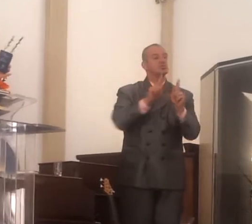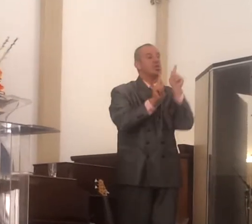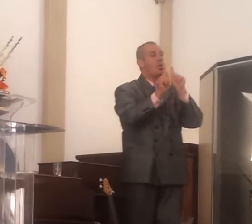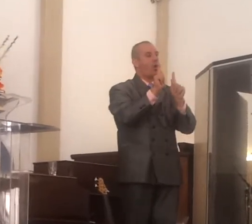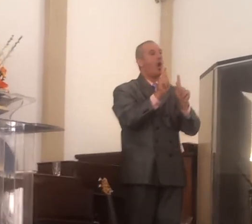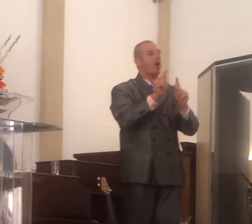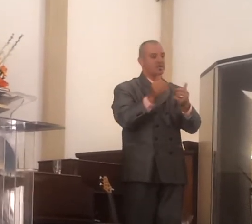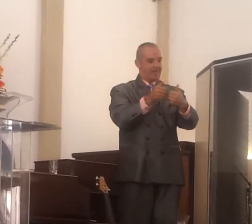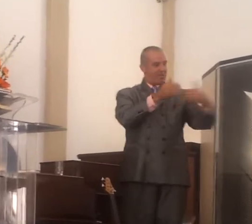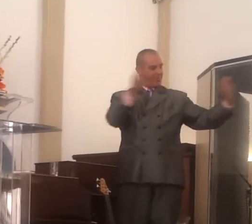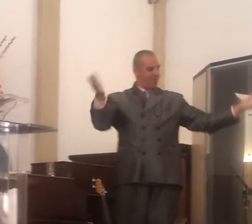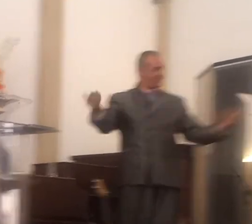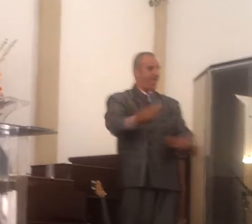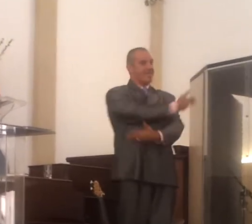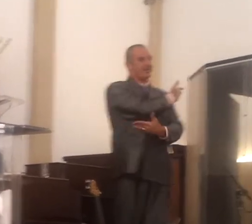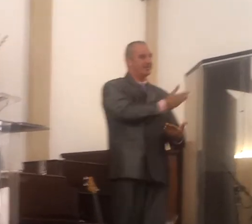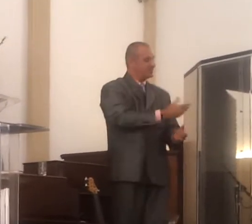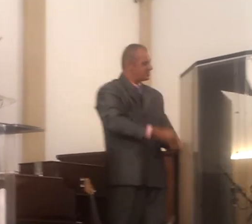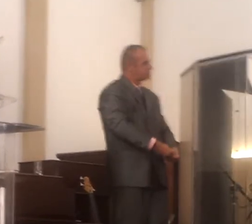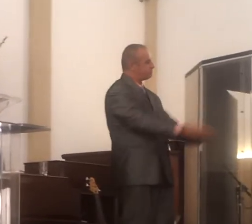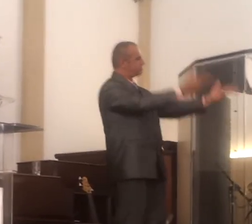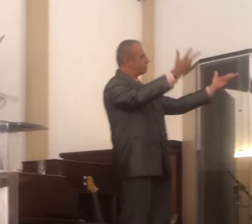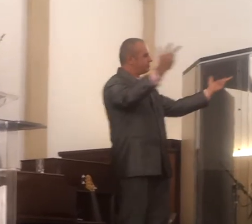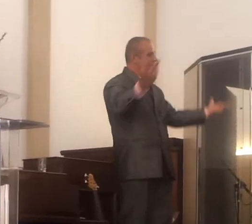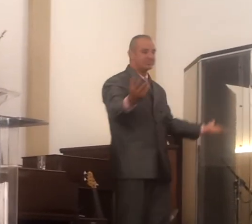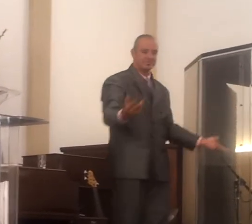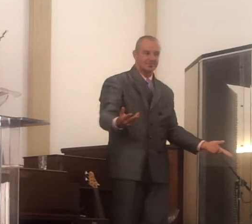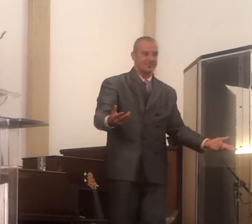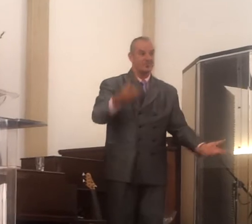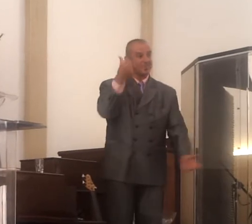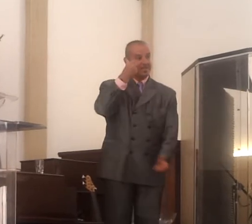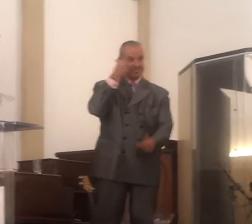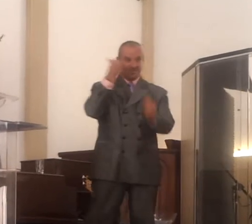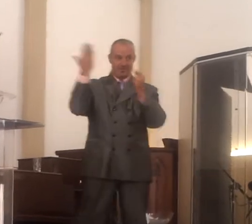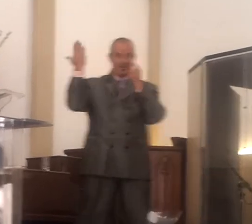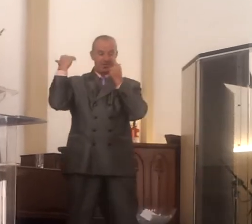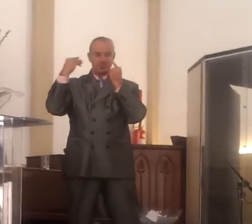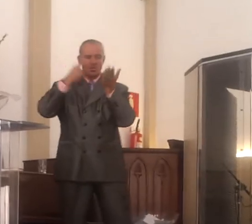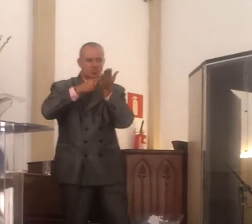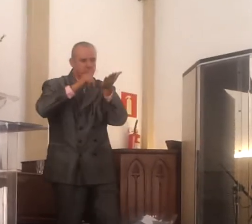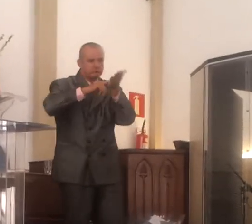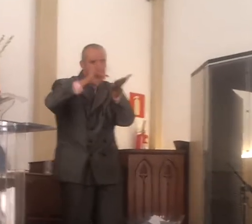recebidos. Amém, Jesus. Sexta-feira fazendo uma série de contatos.